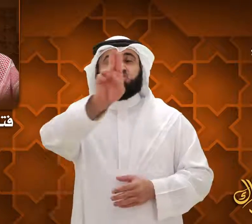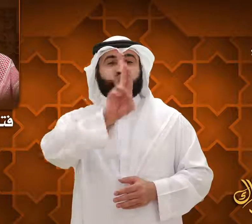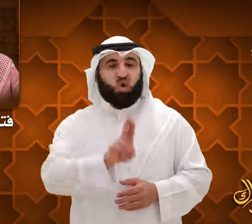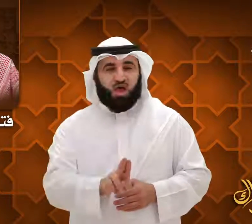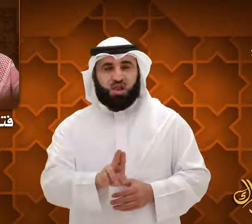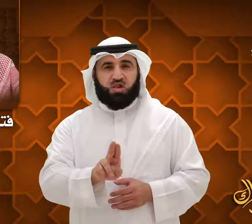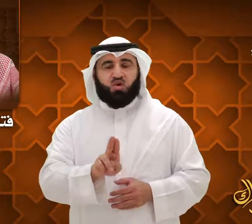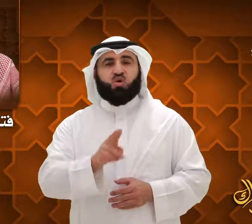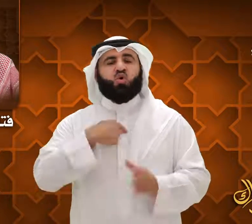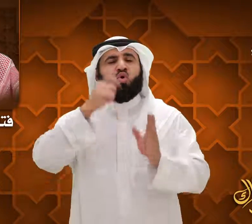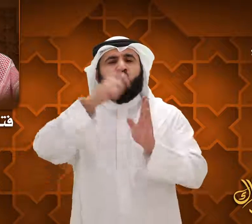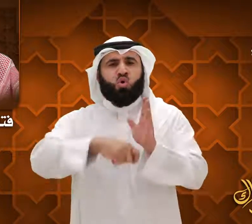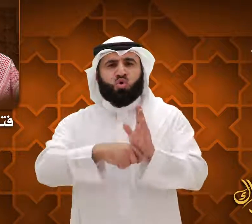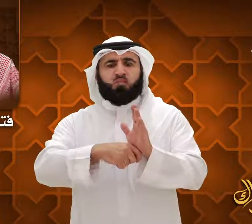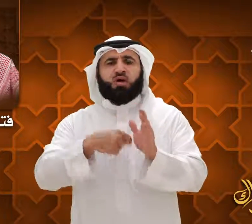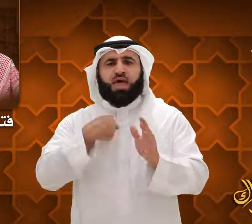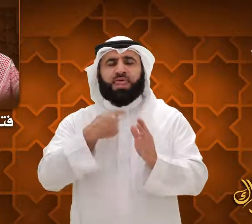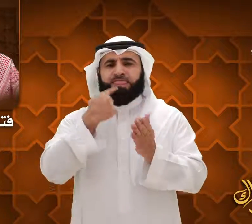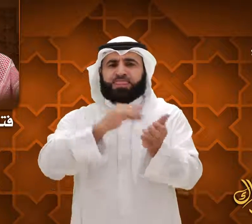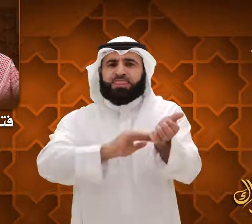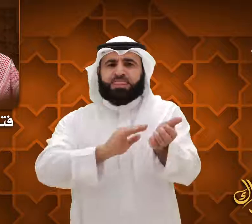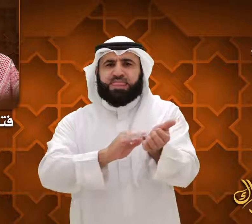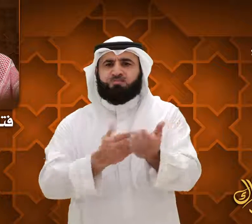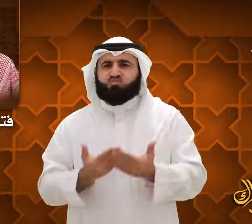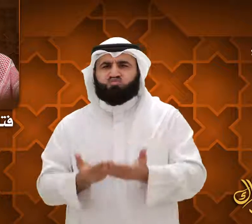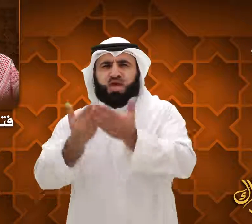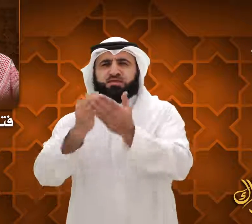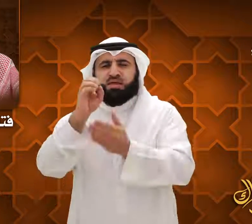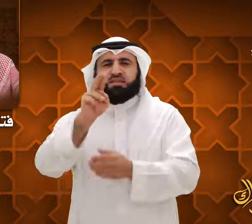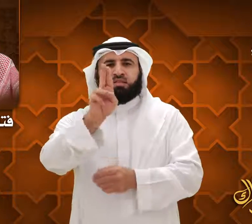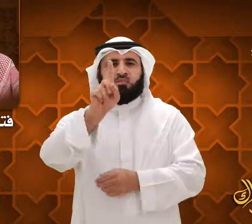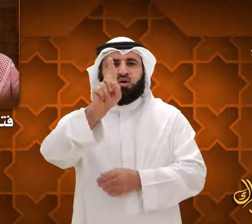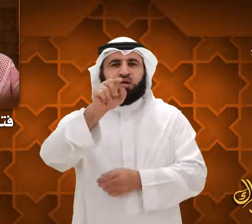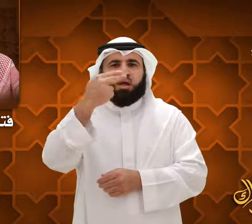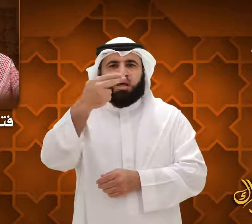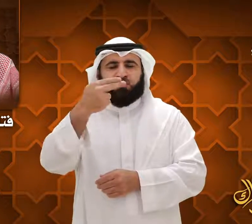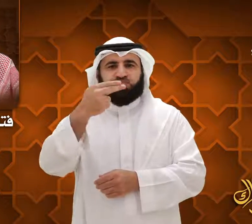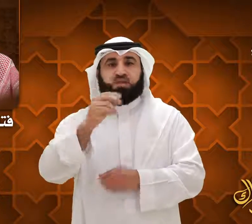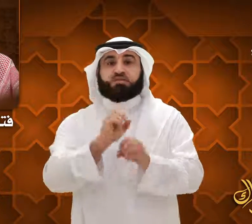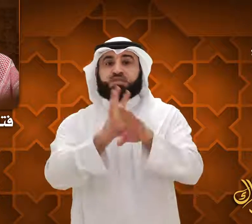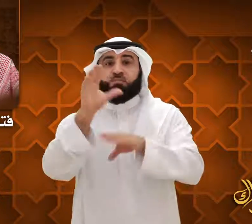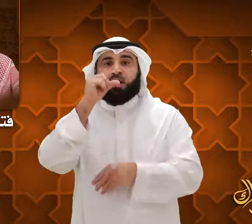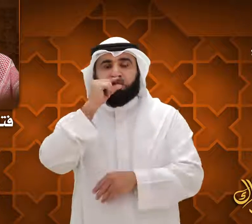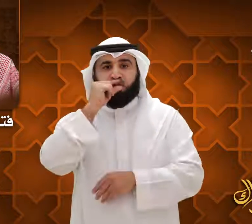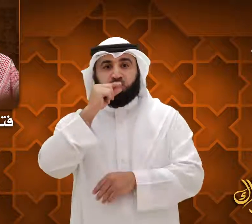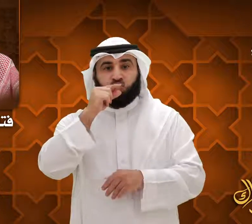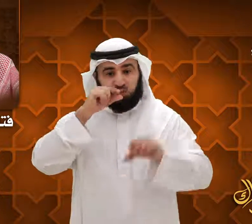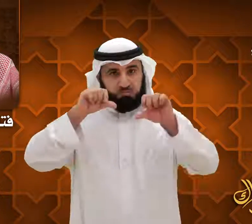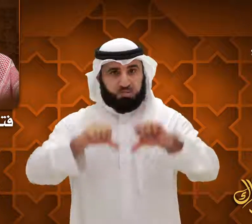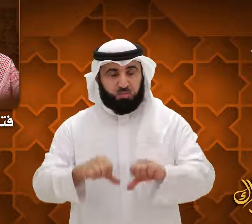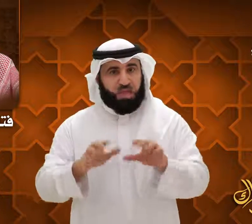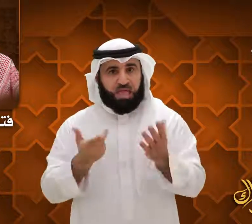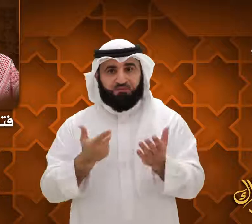يسأل عن حكم التبرع بالدم في نهار رمضان، هل يؤثر على صيامه أم